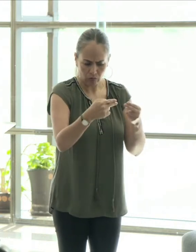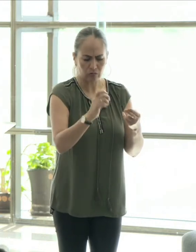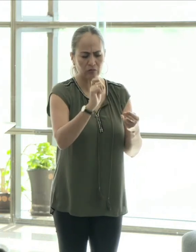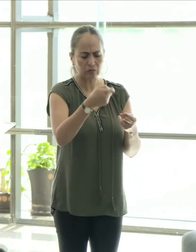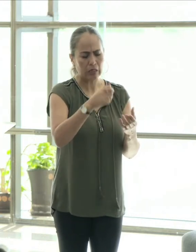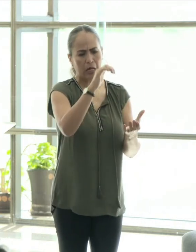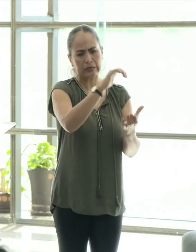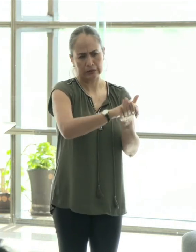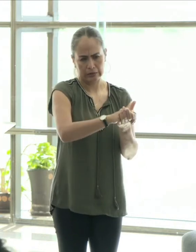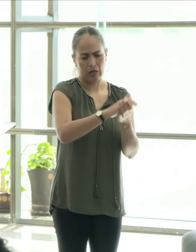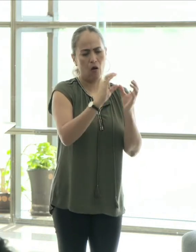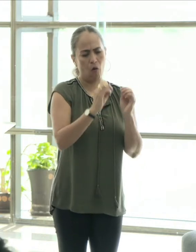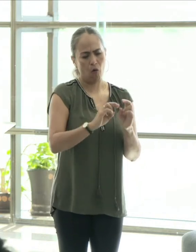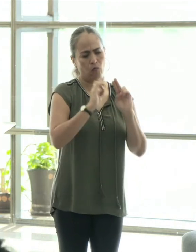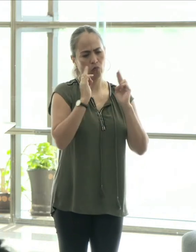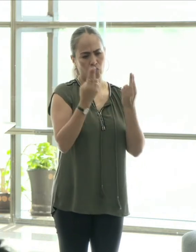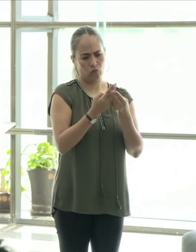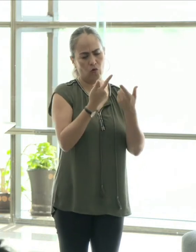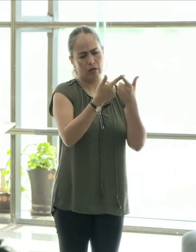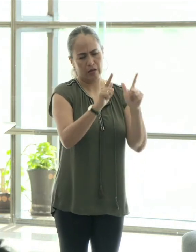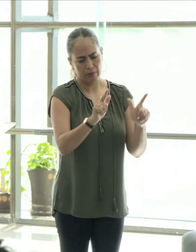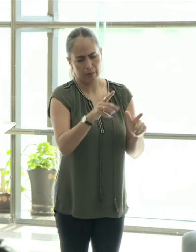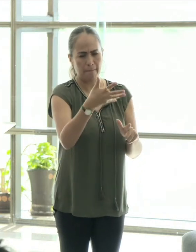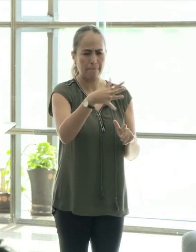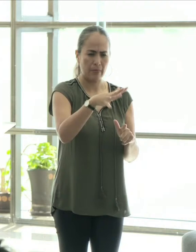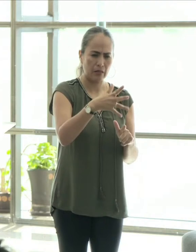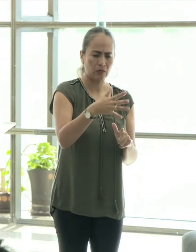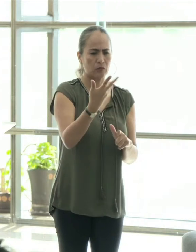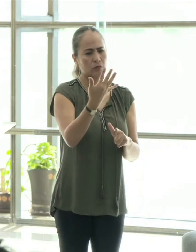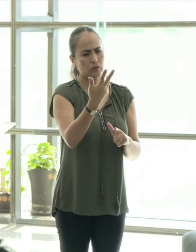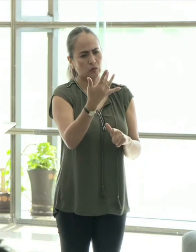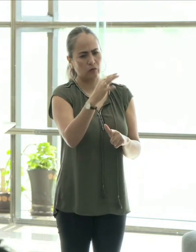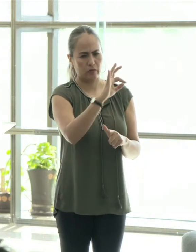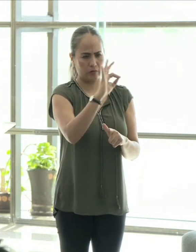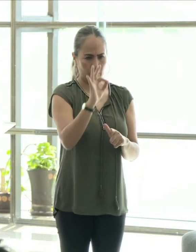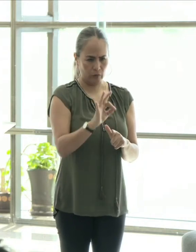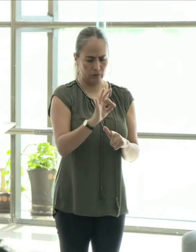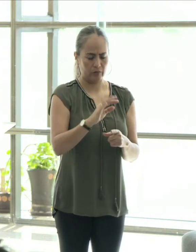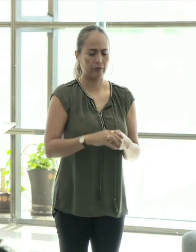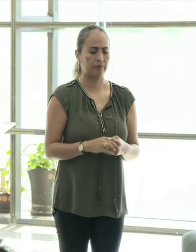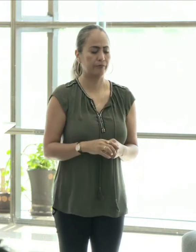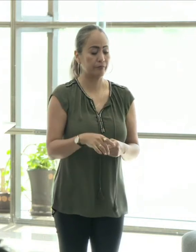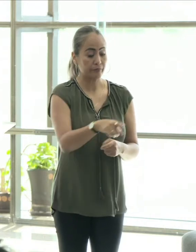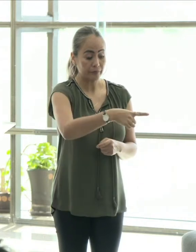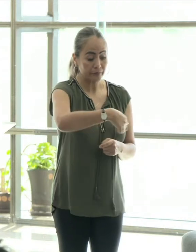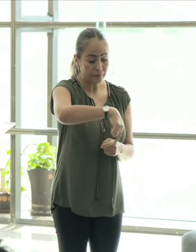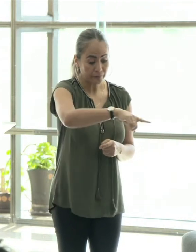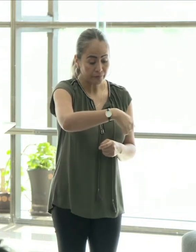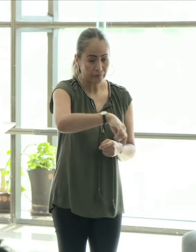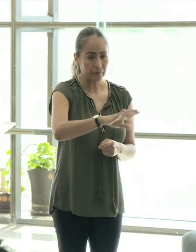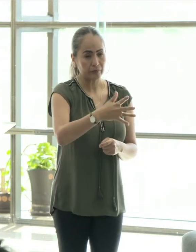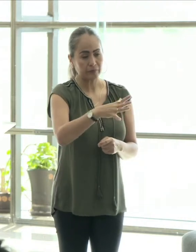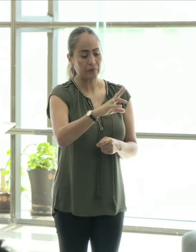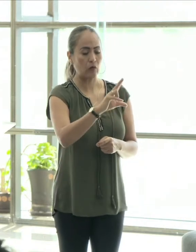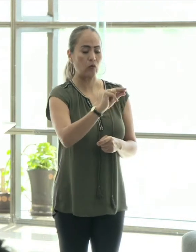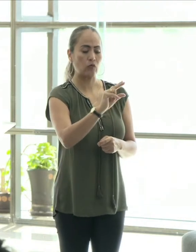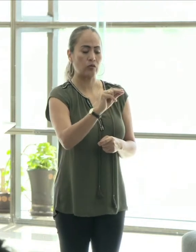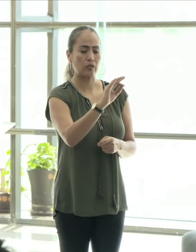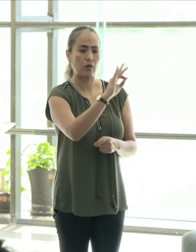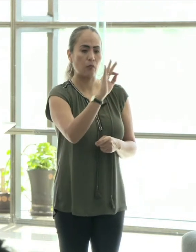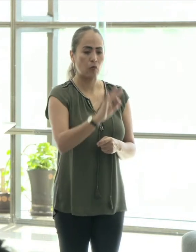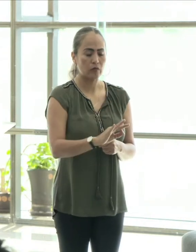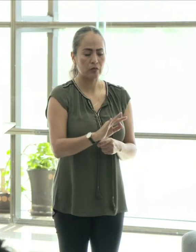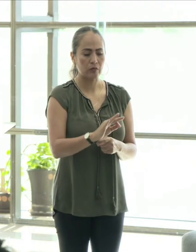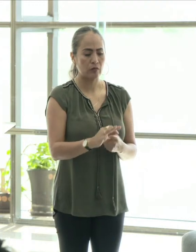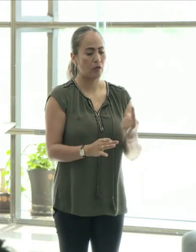unión libre el 50% aproximadamente y de estas la gran mayoría casi el 80% tiene